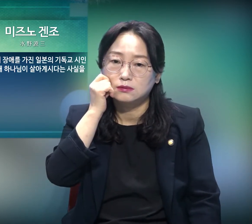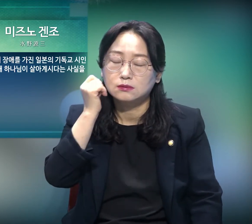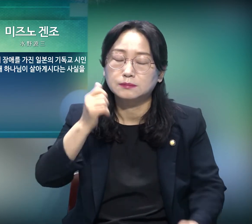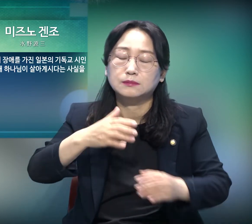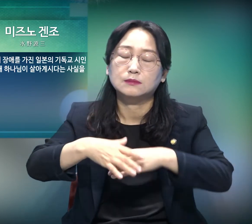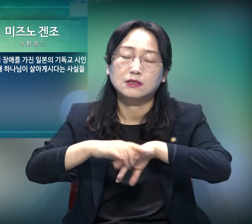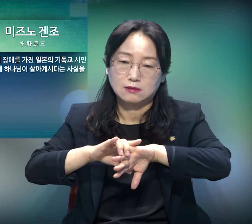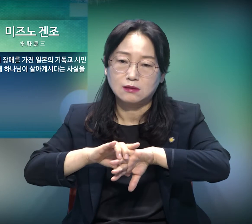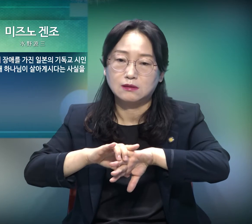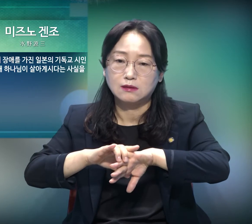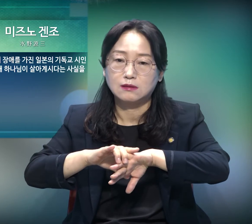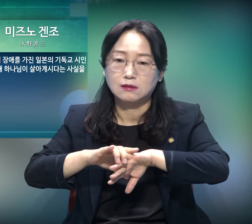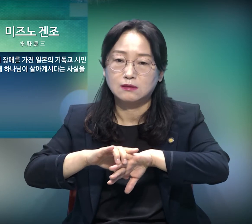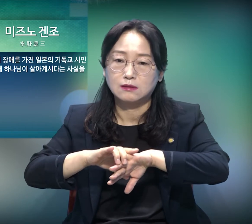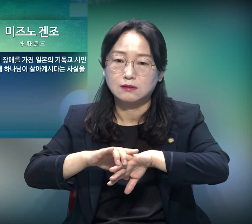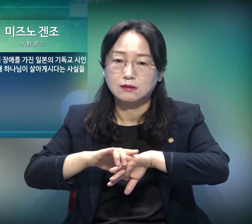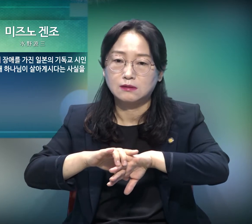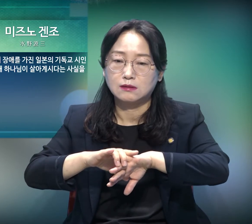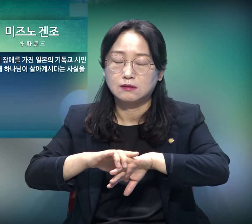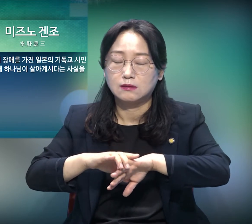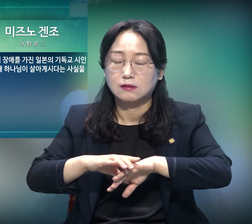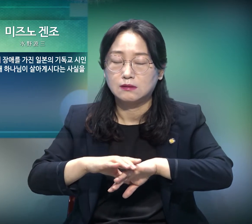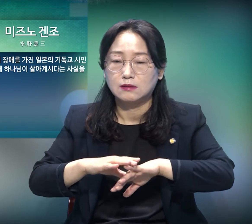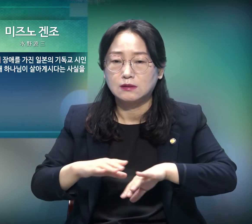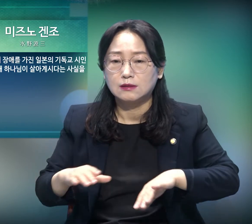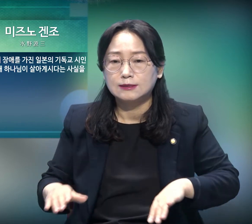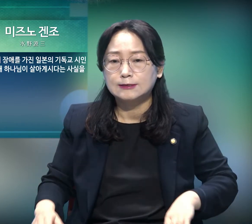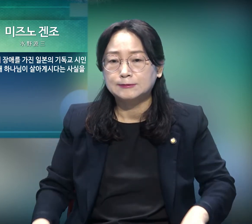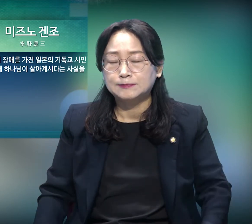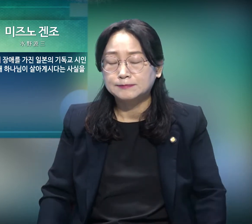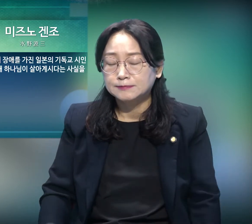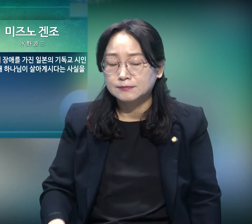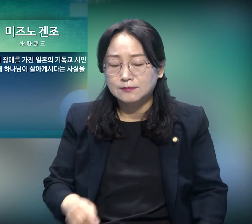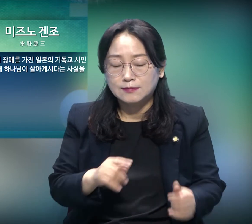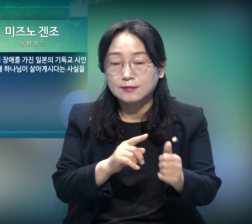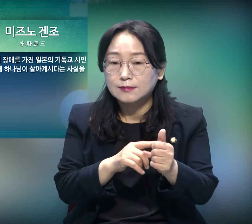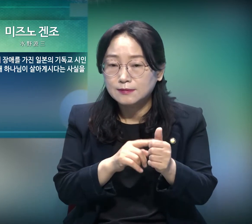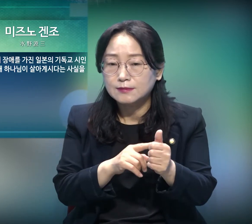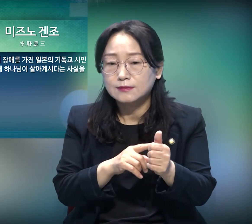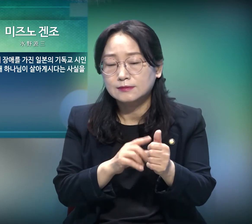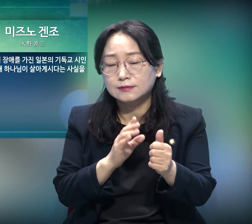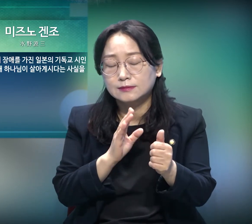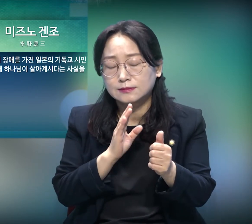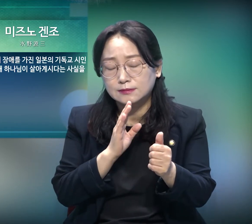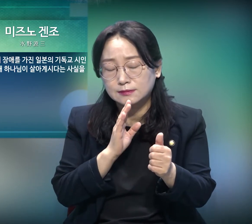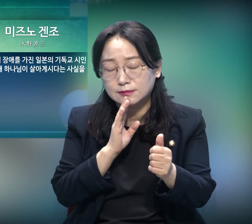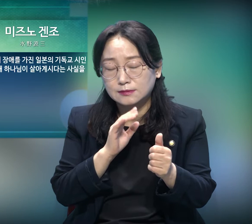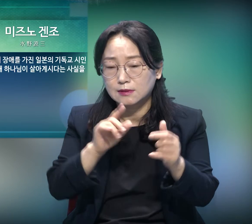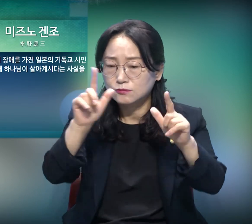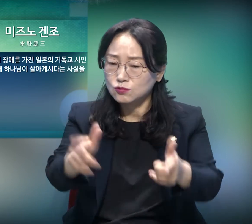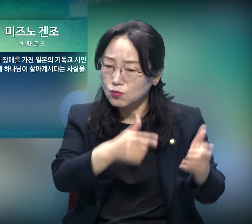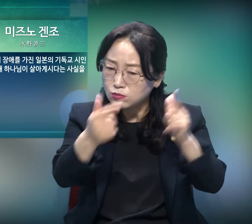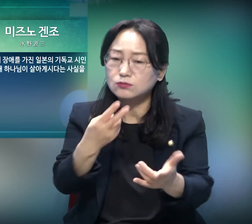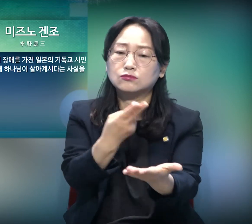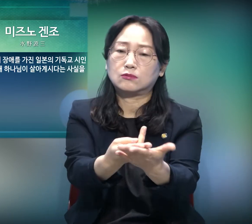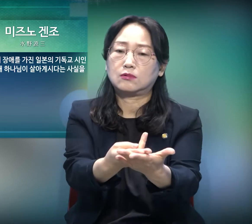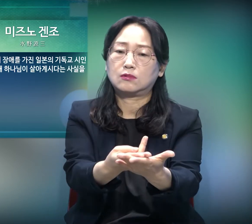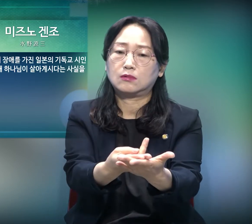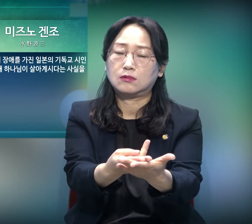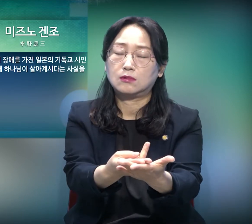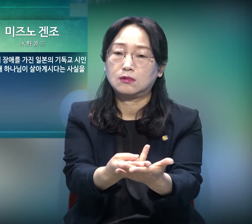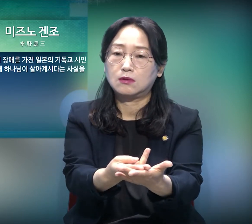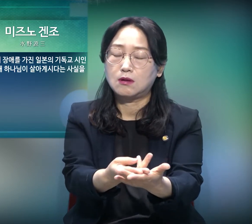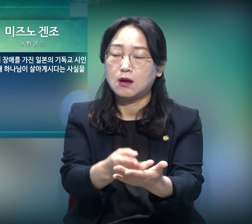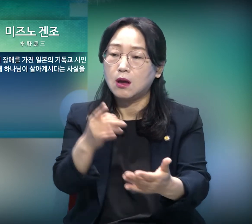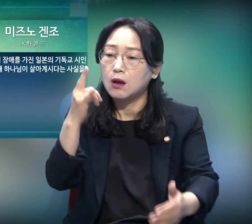장애를 입은 소년이 되고 말았습니다. 그래서 그저 누워있는 거 외엔 할 일이 없습니다. 어머니가